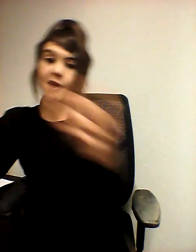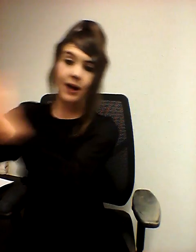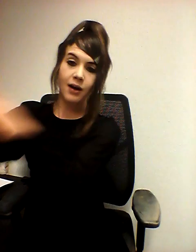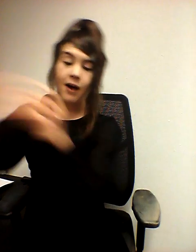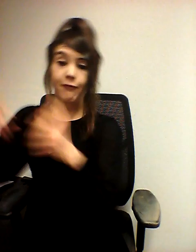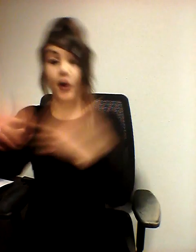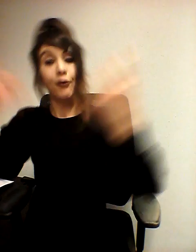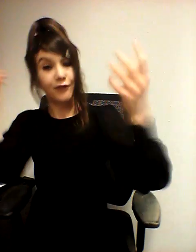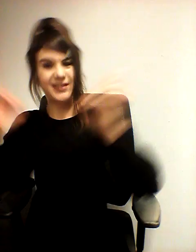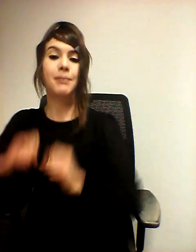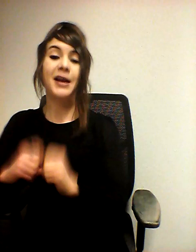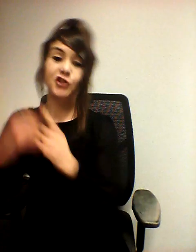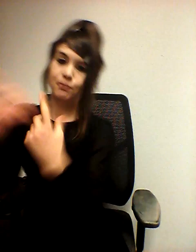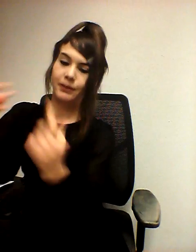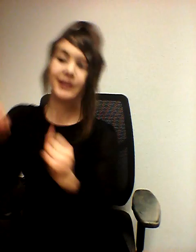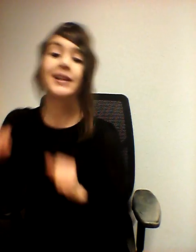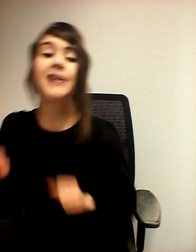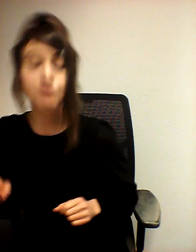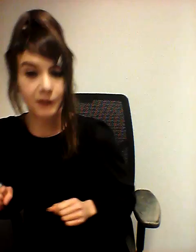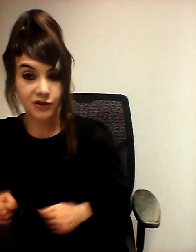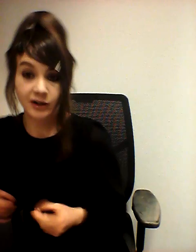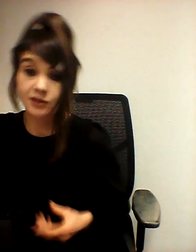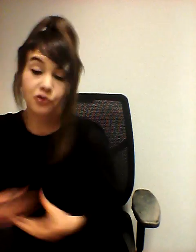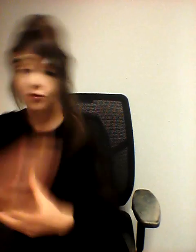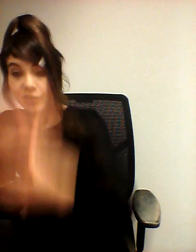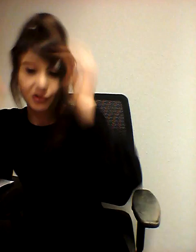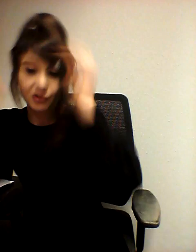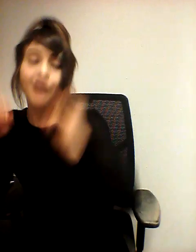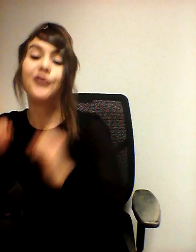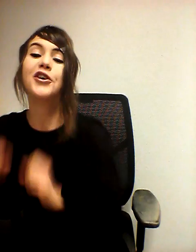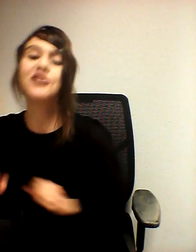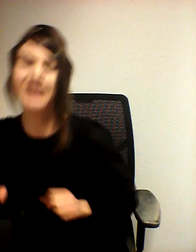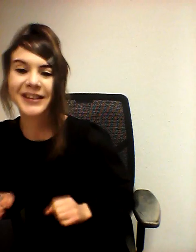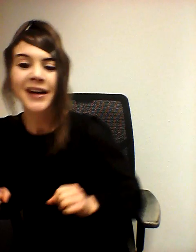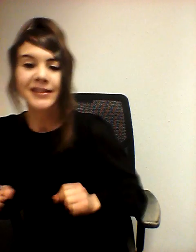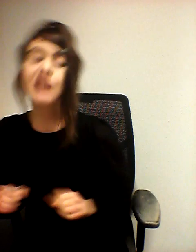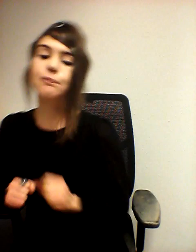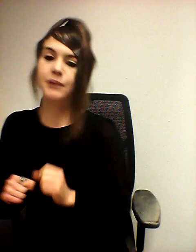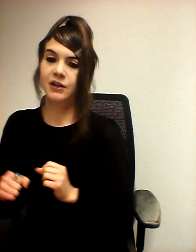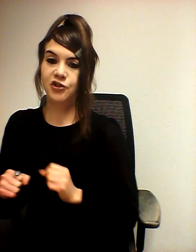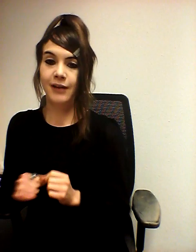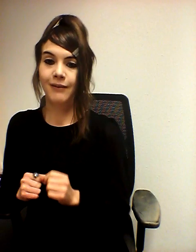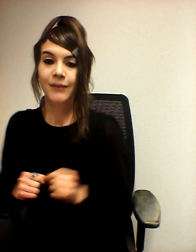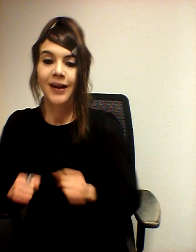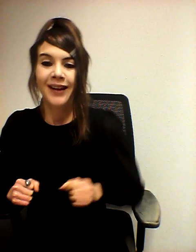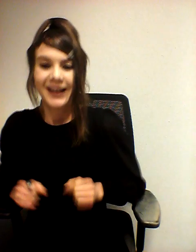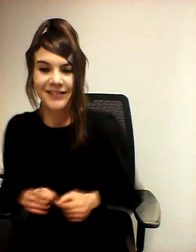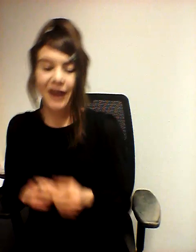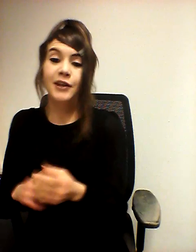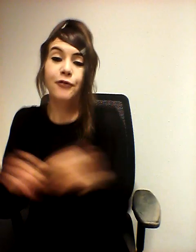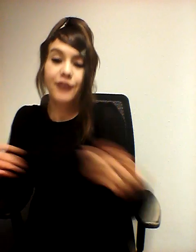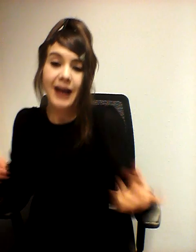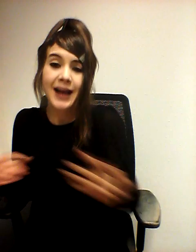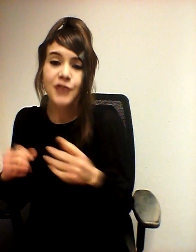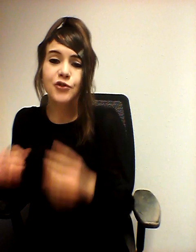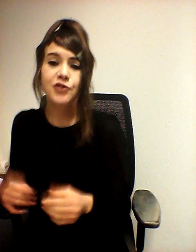Afbraak, afval, verteerblaasjes binnen in jouw spiercel. Dat is dus ergens anders in die spiercel. Nou, en dat vereist dus, hè,